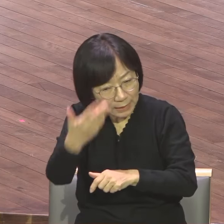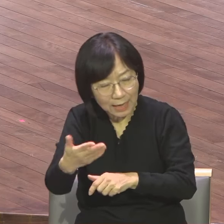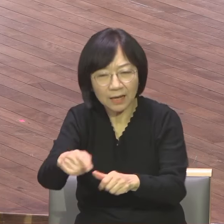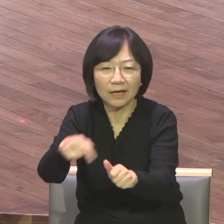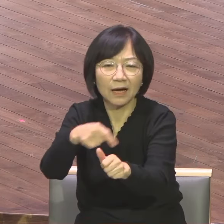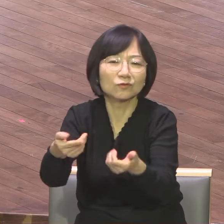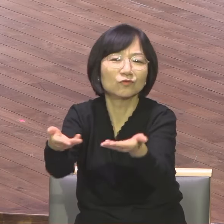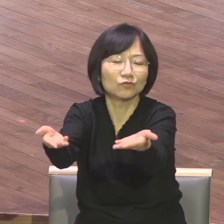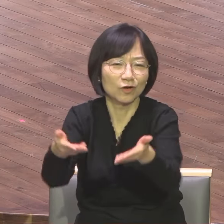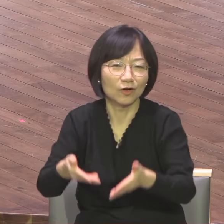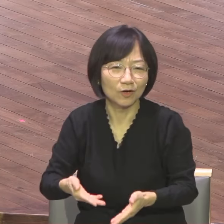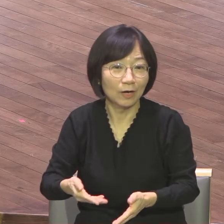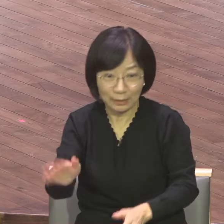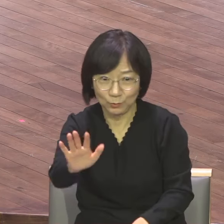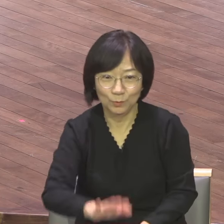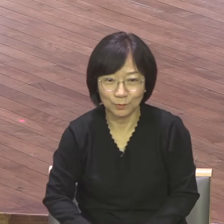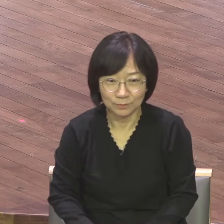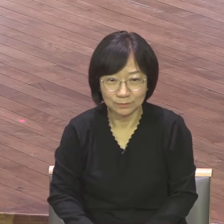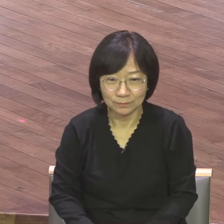제시하는 말씀이 아니고